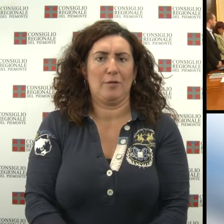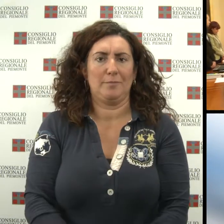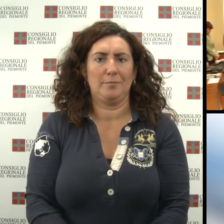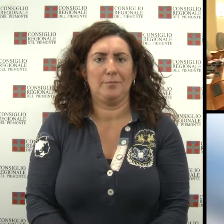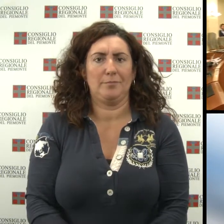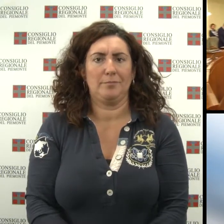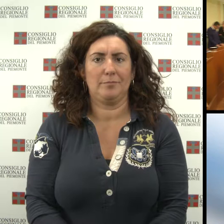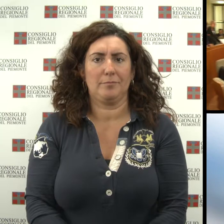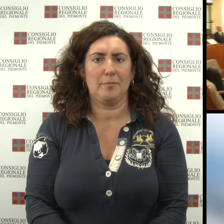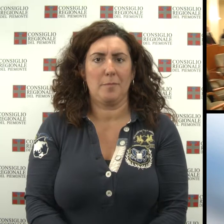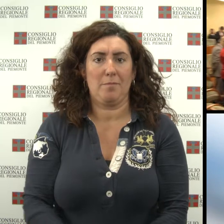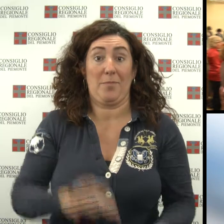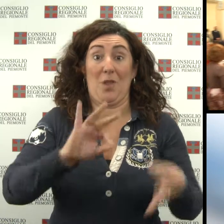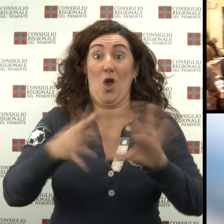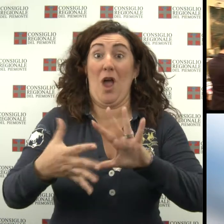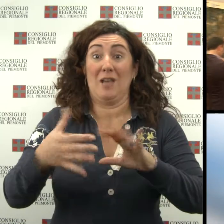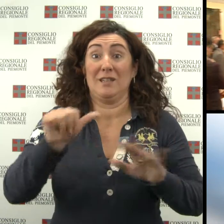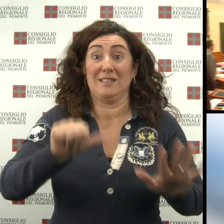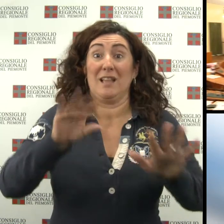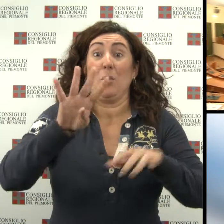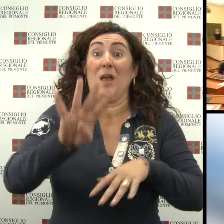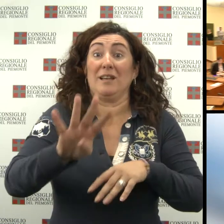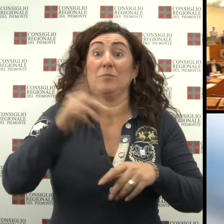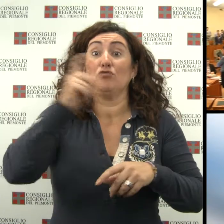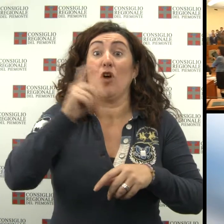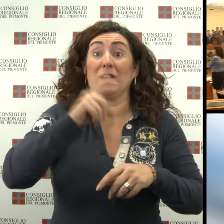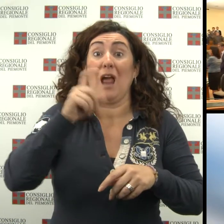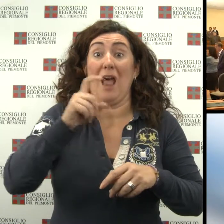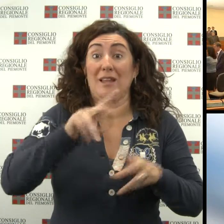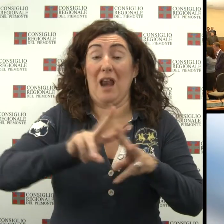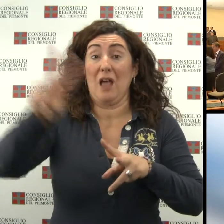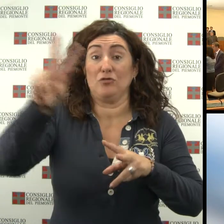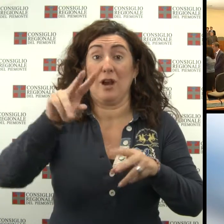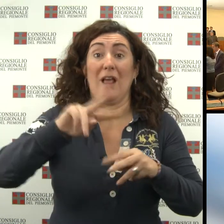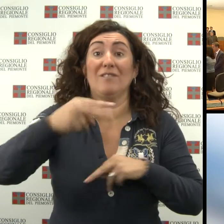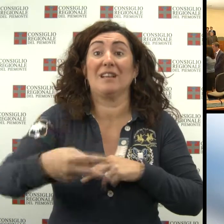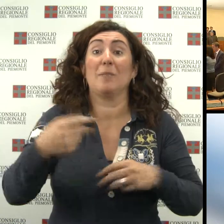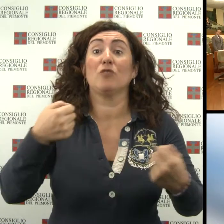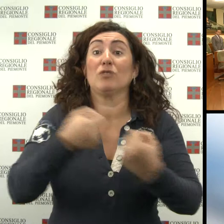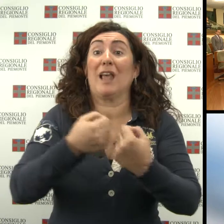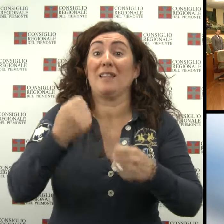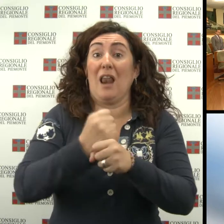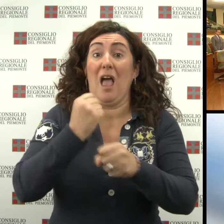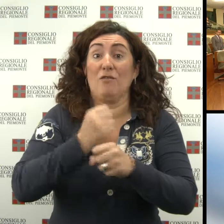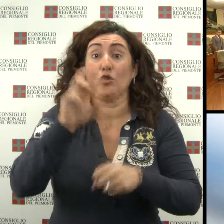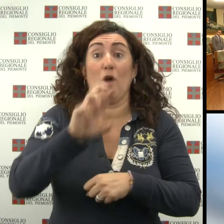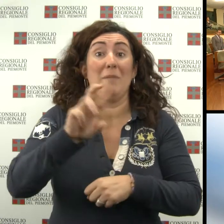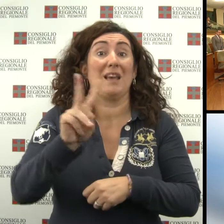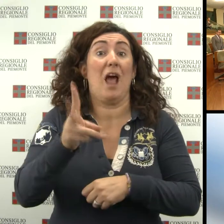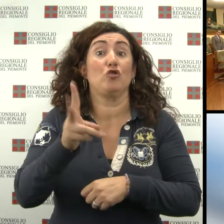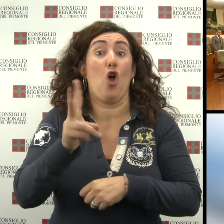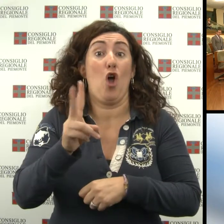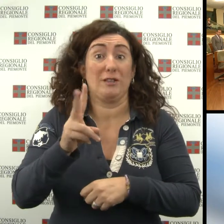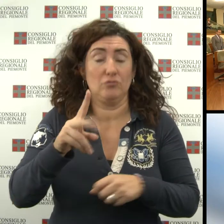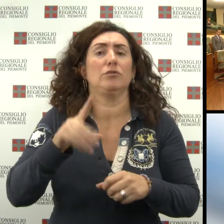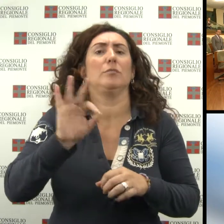In vista della 64esima giornata nazionale delle vittime degli incidenti sul lavoro di domenica 12, il Consiglio regionale ha svolto nella seduta